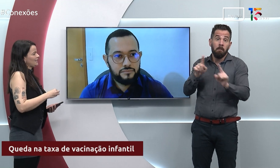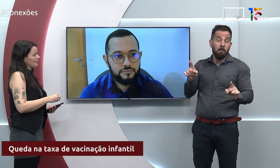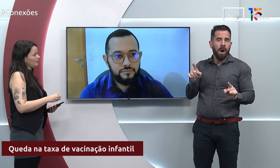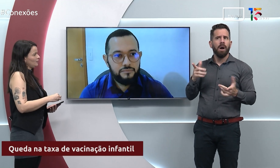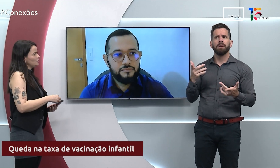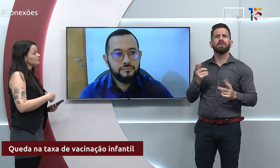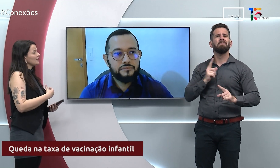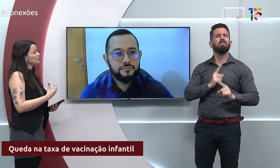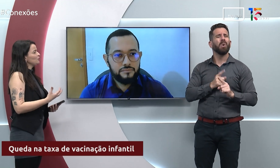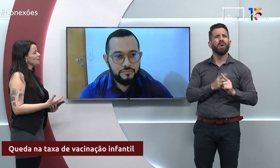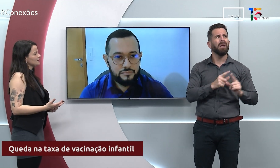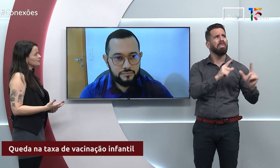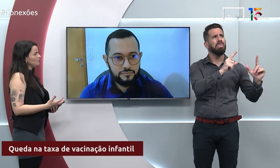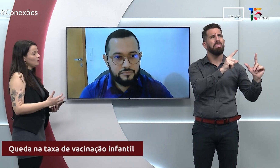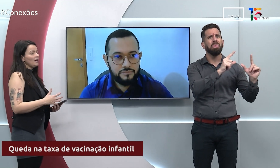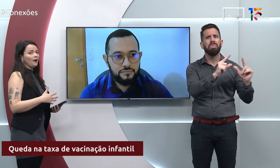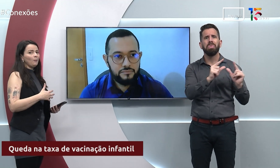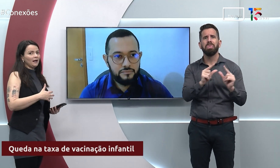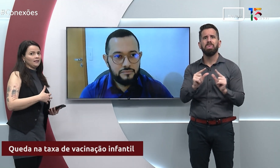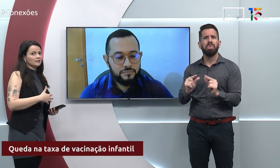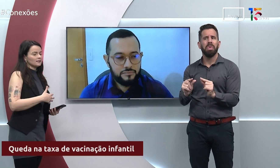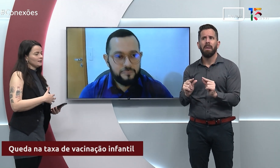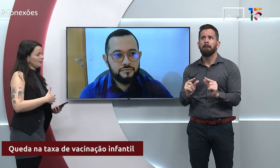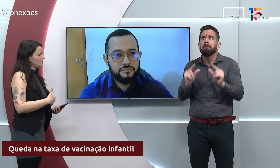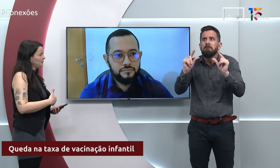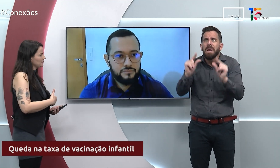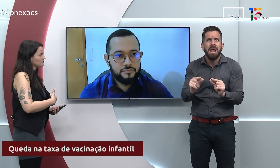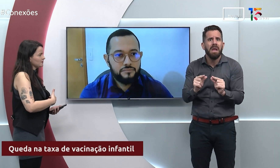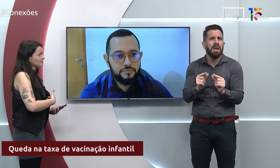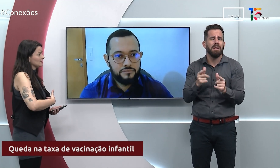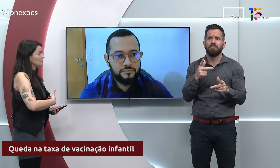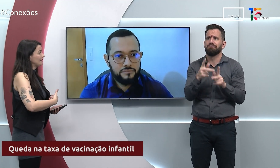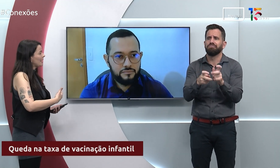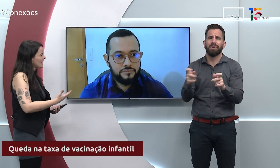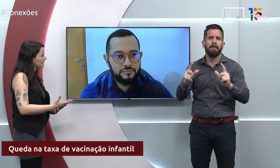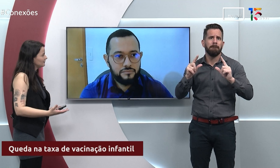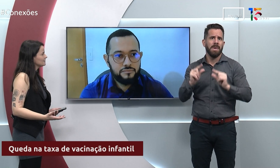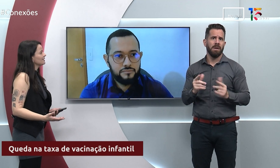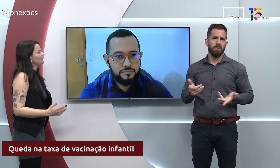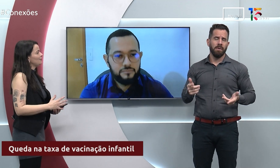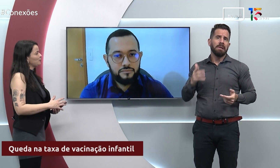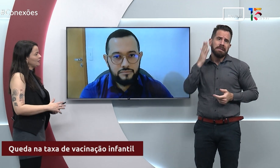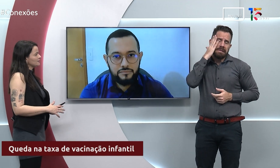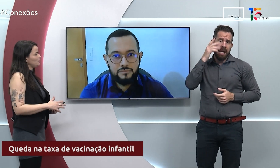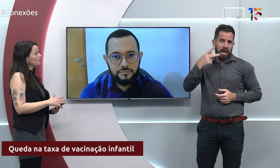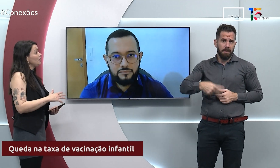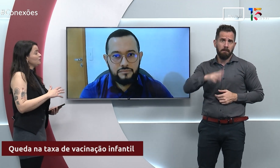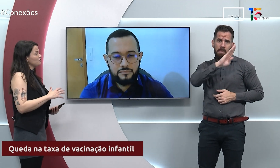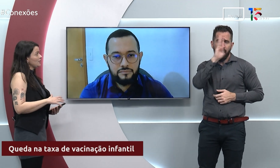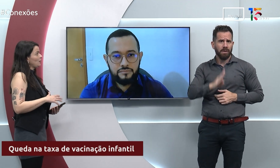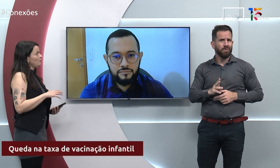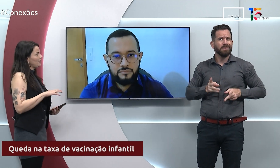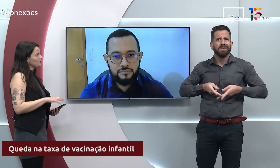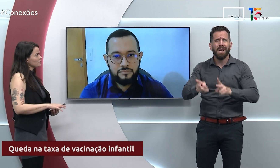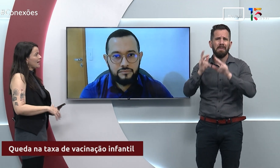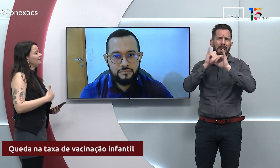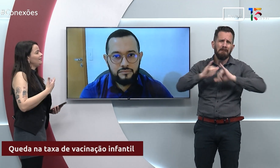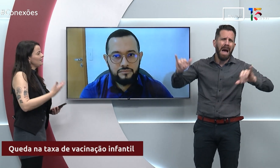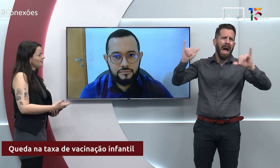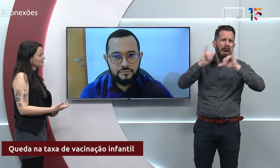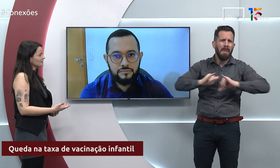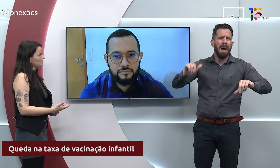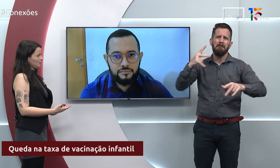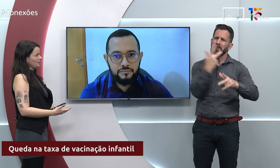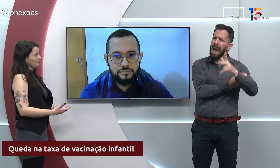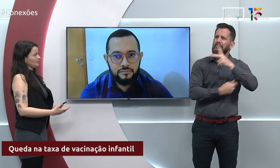dessa queda? A gente sabe que o Brasil é um país que tem campanhas de vacinação há décadas, em que a população geralmente